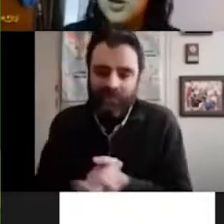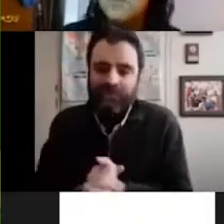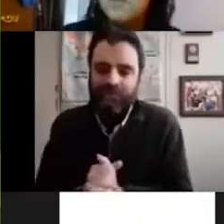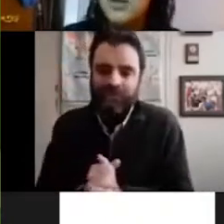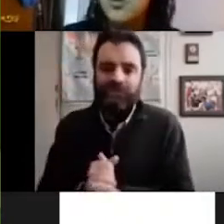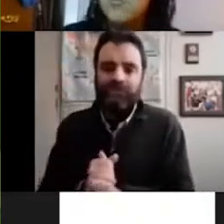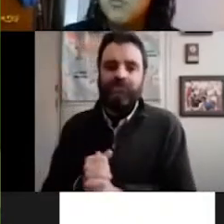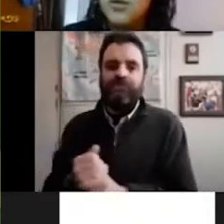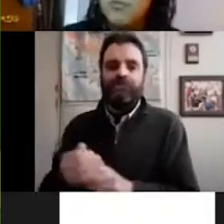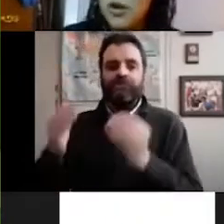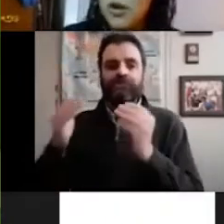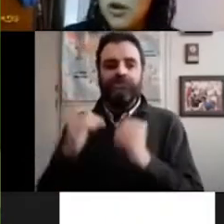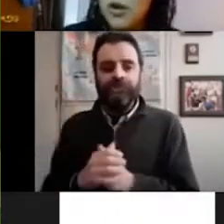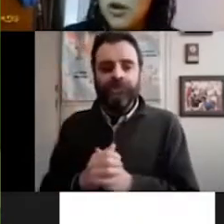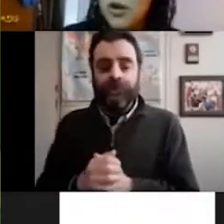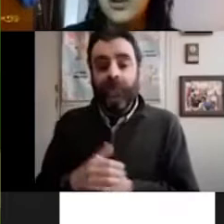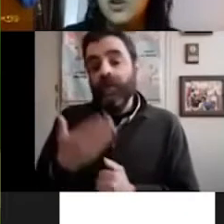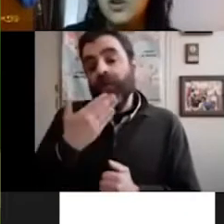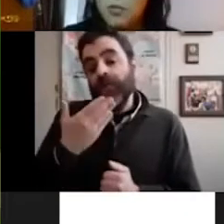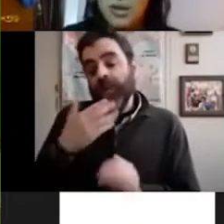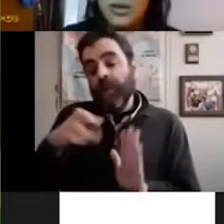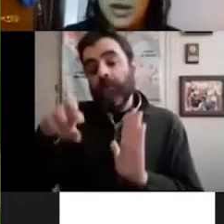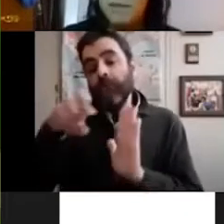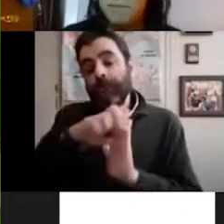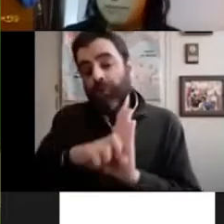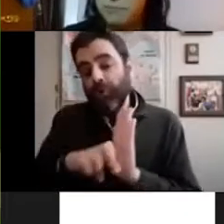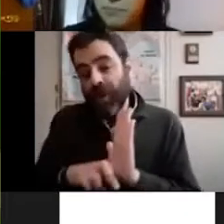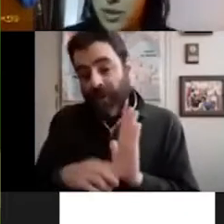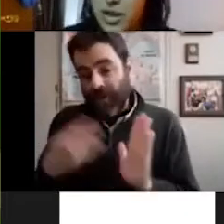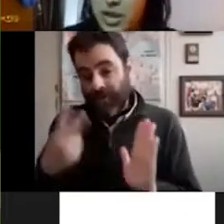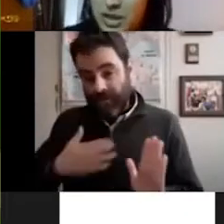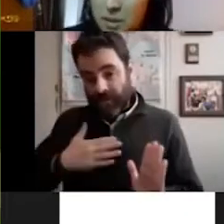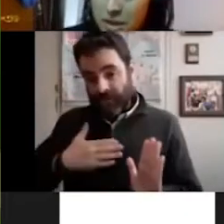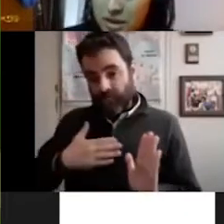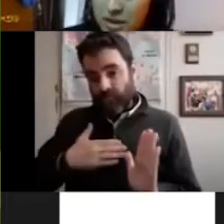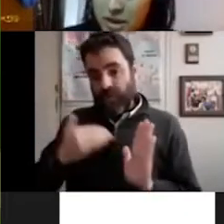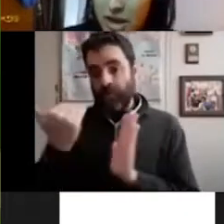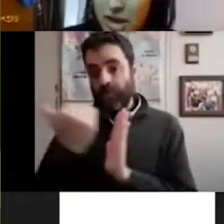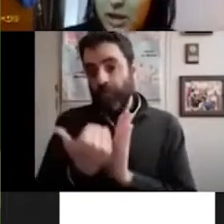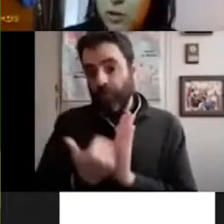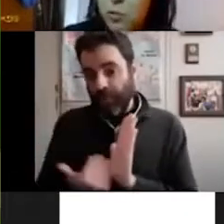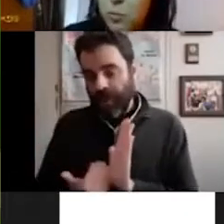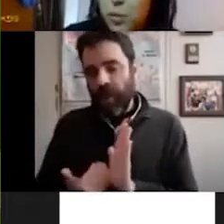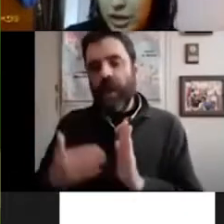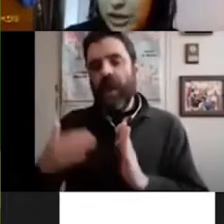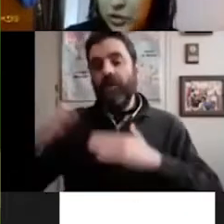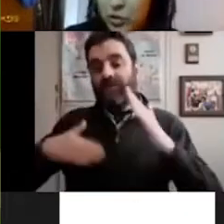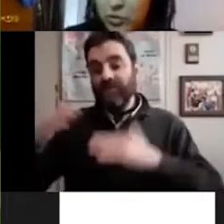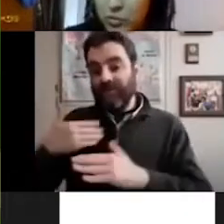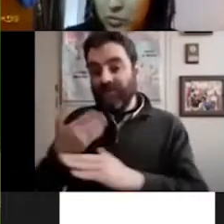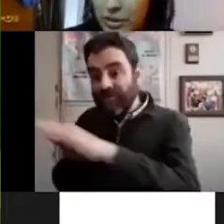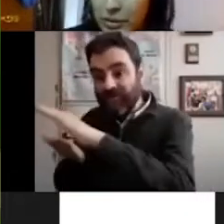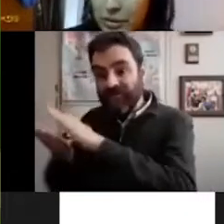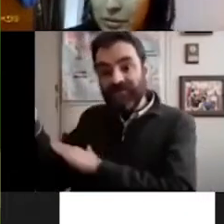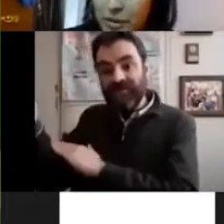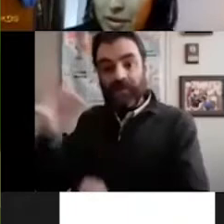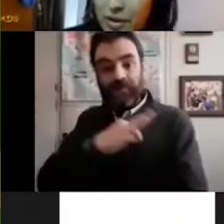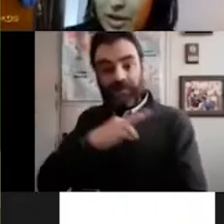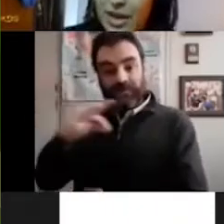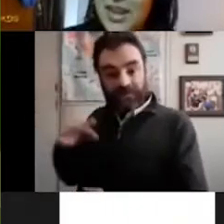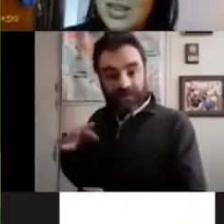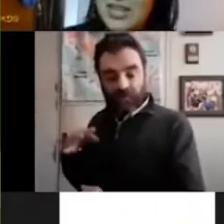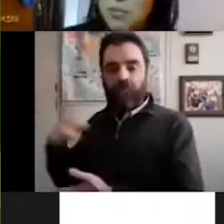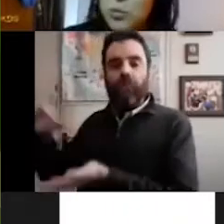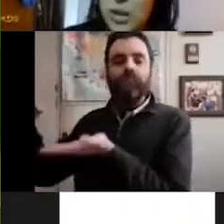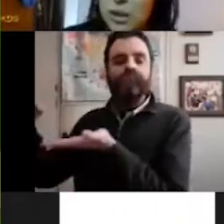¿cierto? Pero ¿cómo podemos mejorar? Eso es lo que nos tenemos que plantear. También un proyecto nuestro